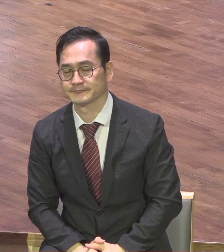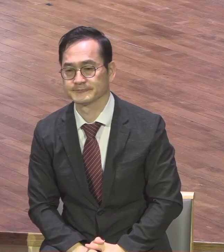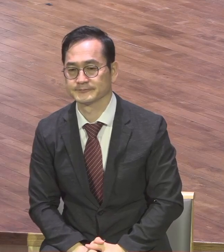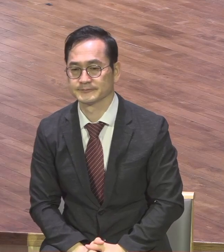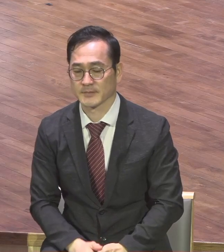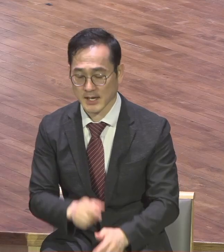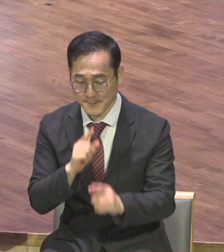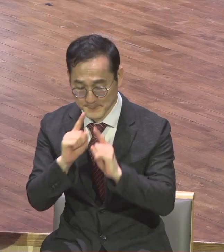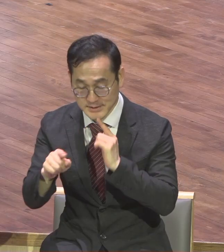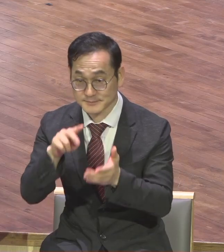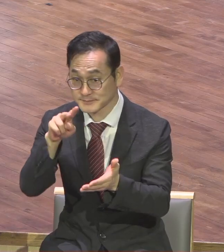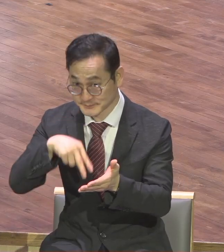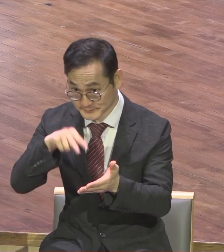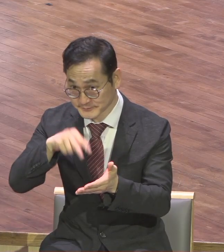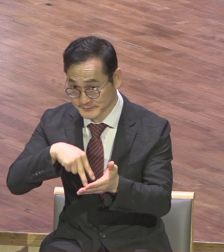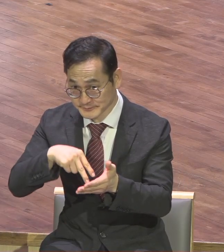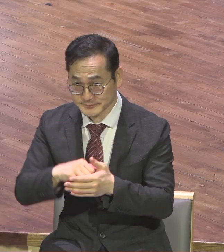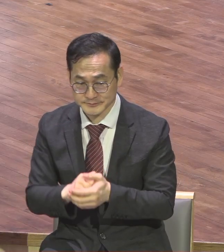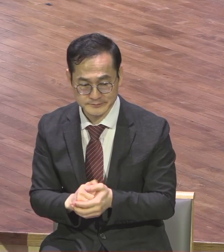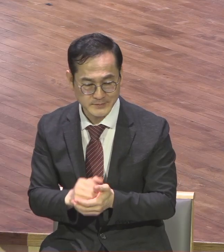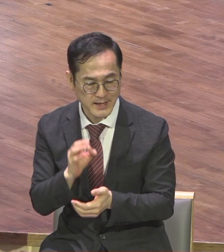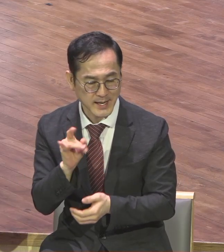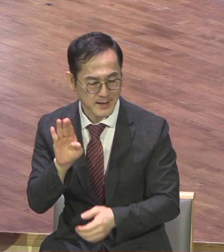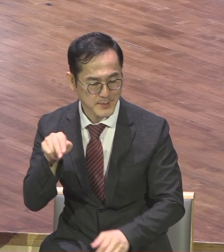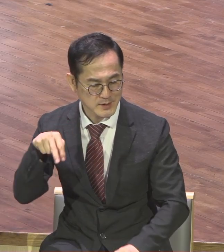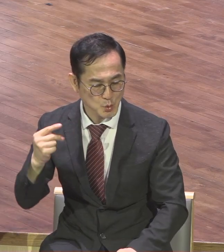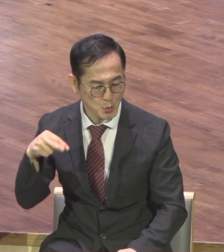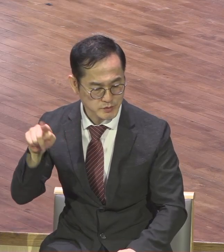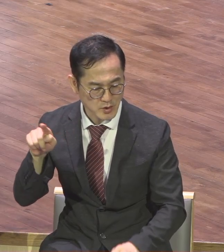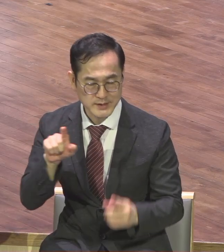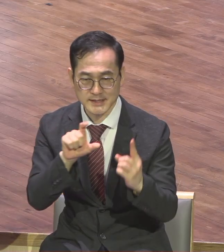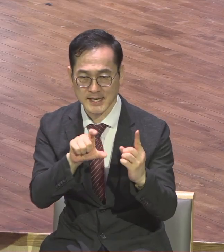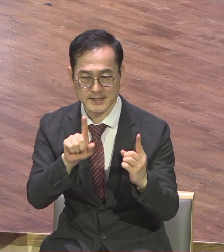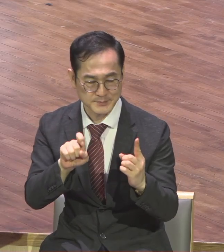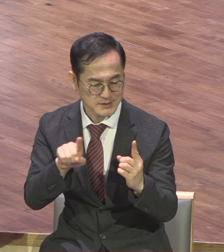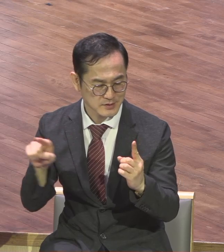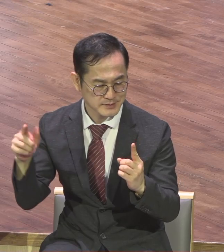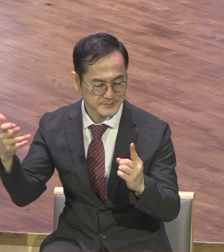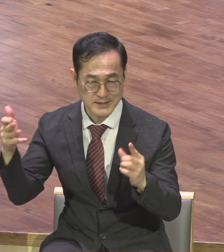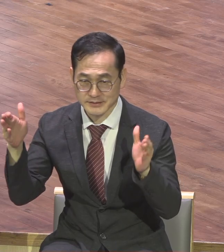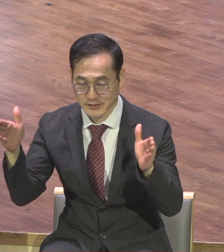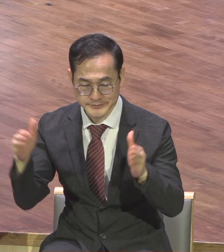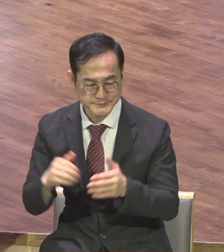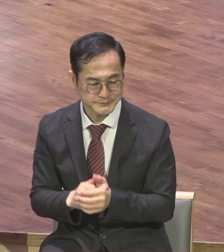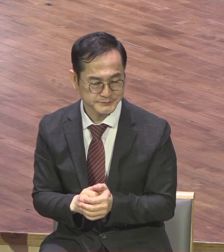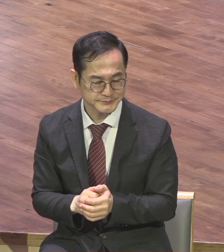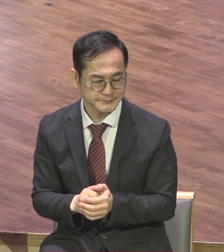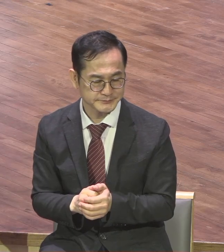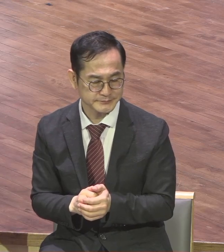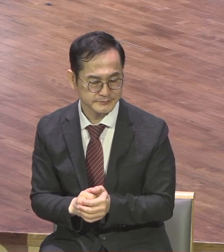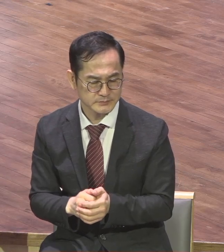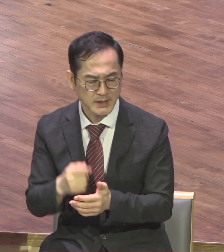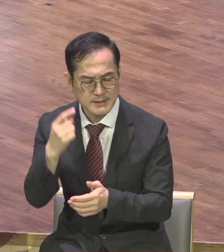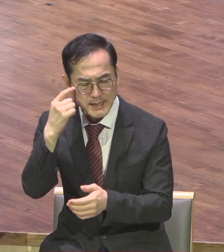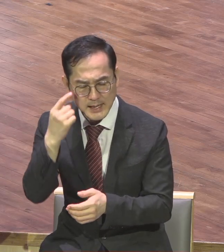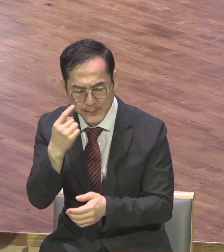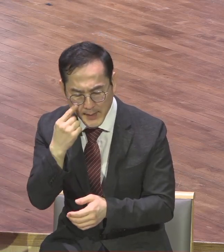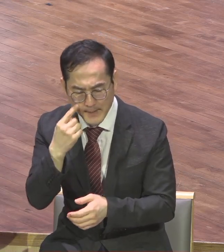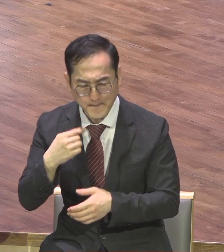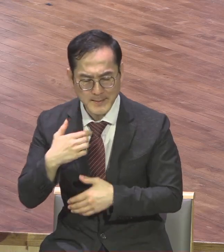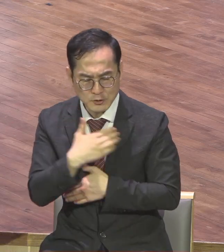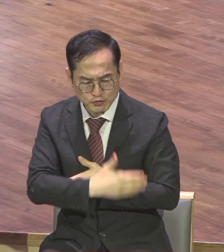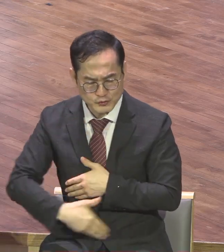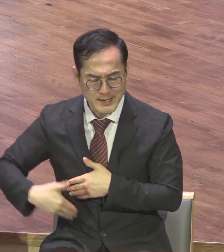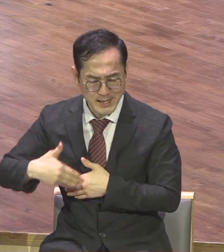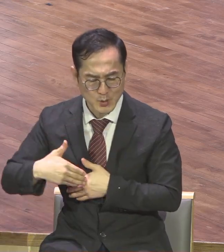은혜 받고 성취될 하나님의 말씀은 에베소서 2장 11절에서 18절입니다. 그러므로 생각하라. 너희는